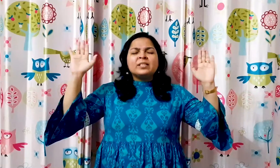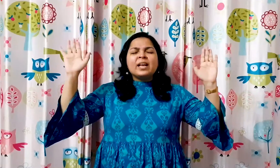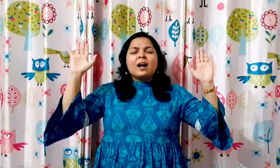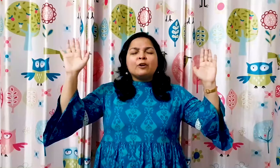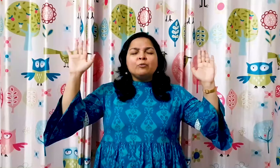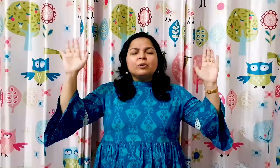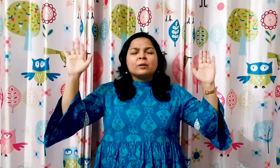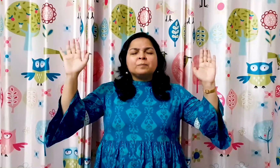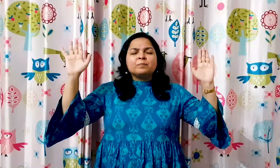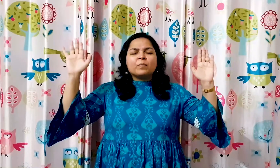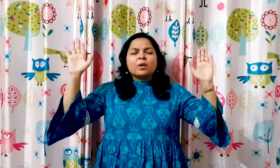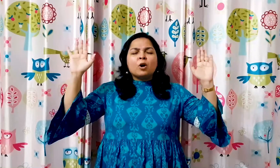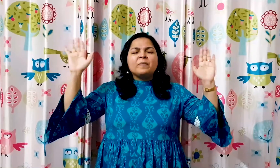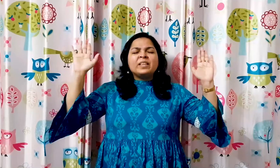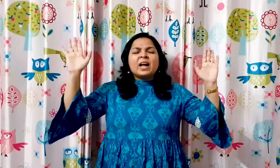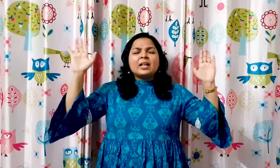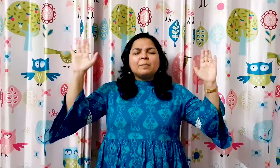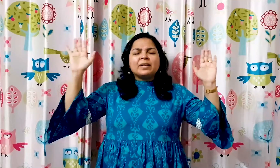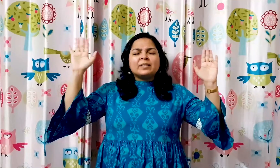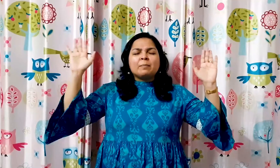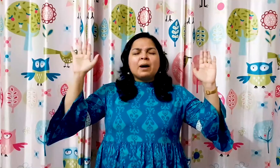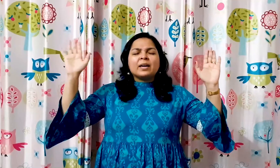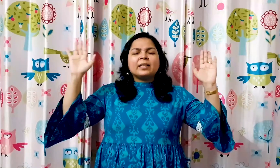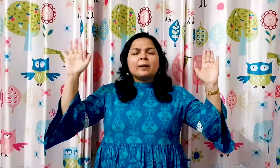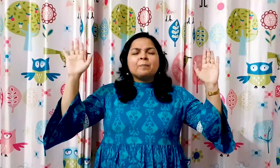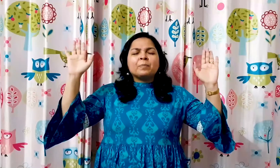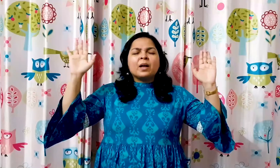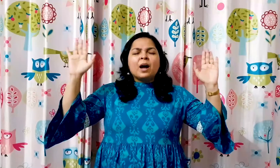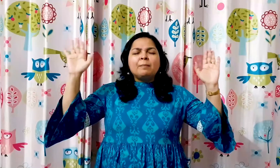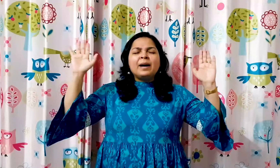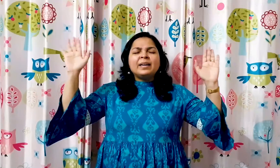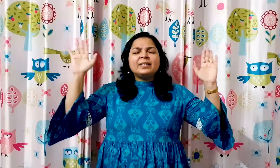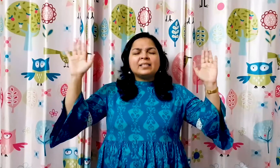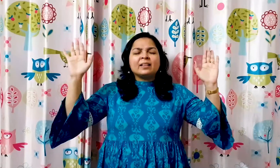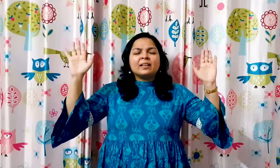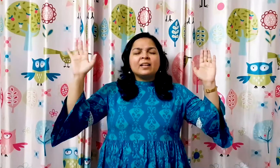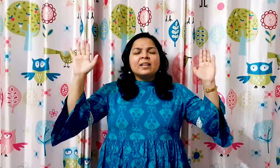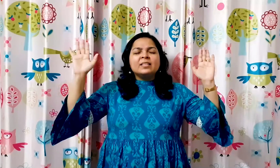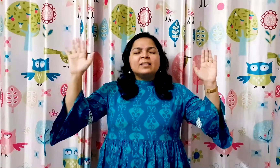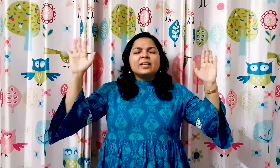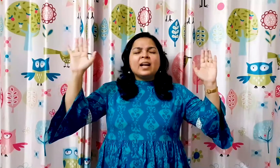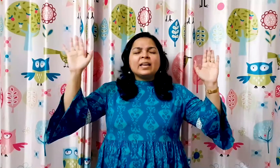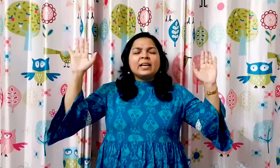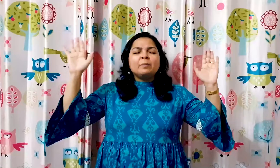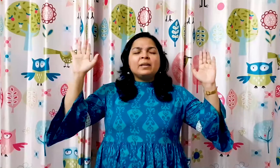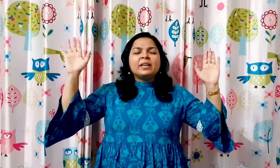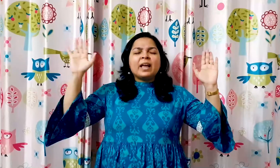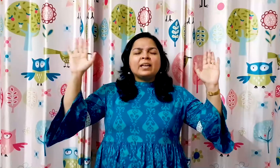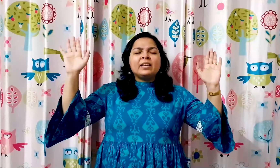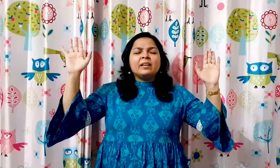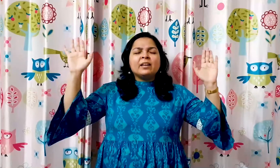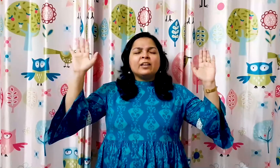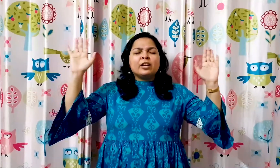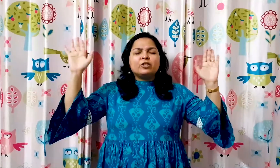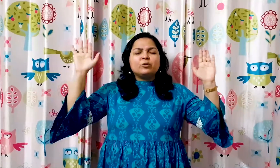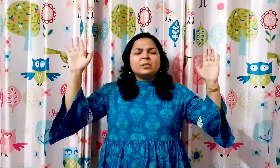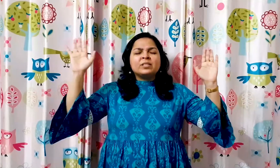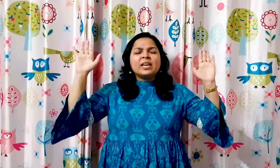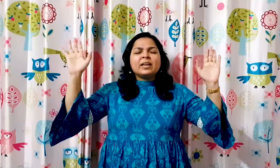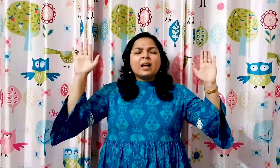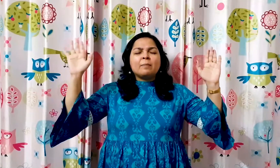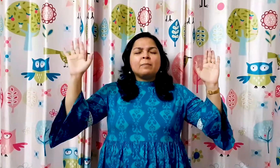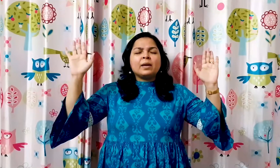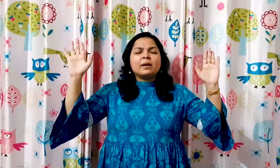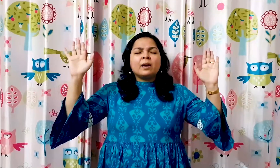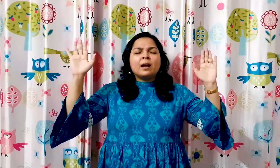यीशु मसीह का अनुग्रह और पवित्र आत्मा की सहभागिता हमारे साथ सदा के लिए बनी रहेगी यीशु